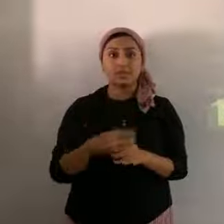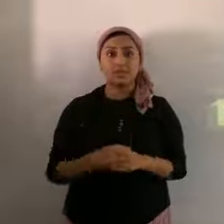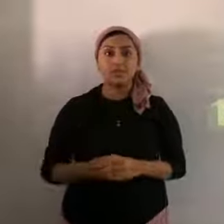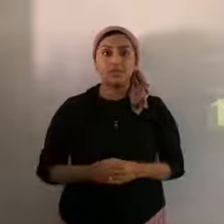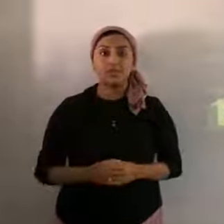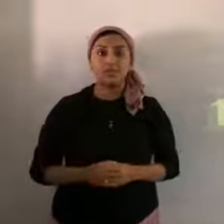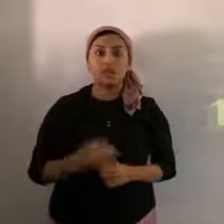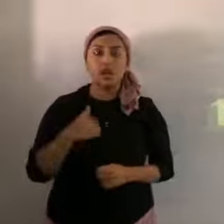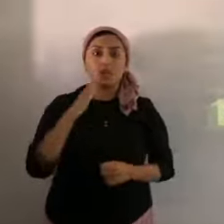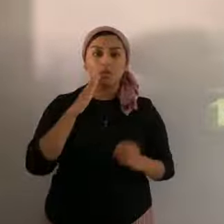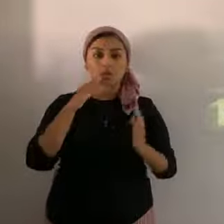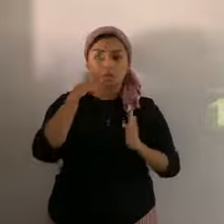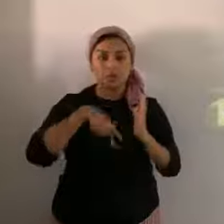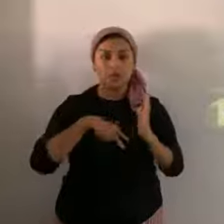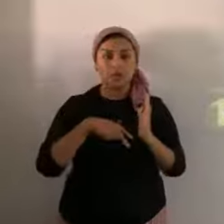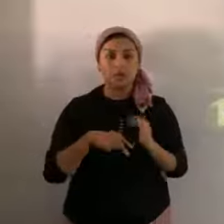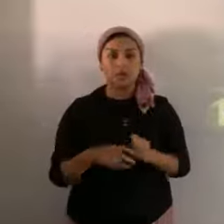Y yo voy a leer